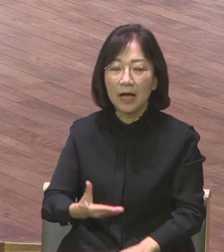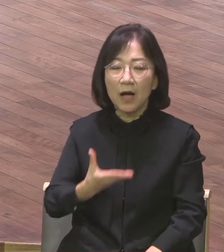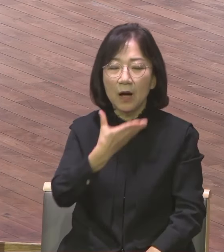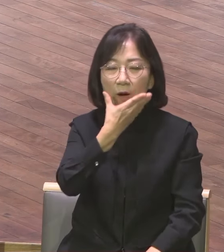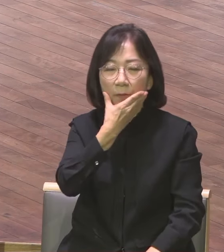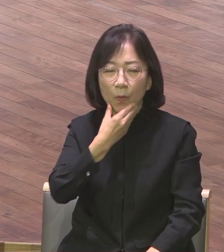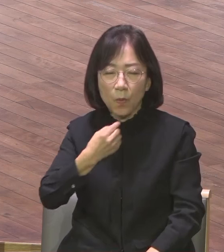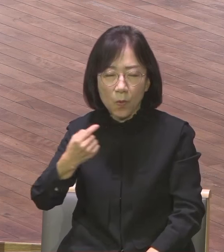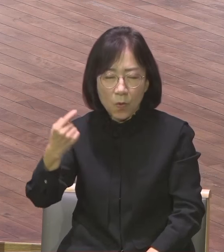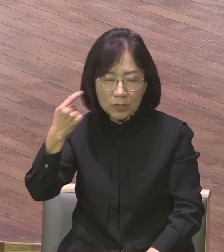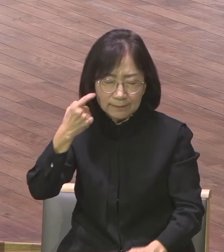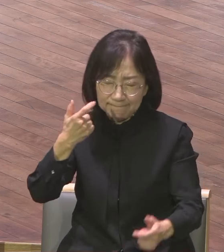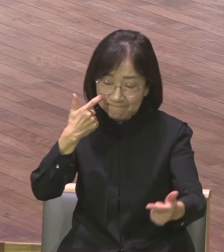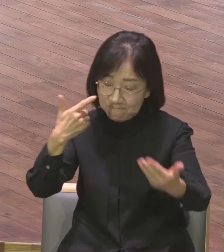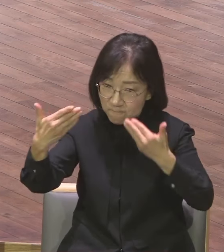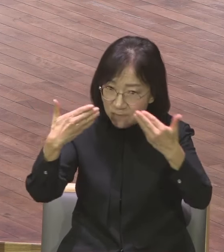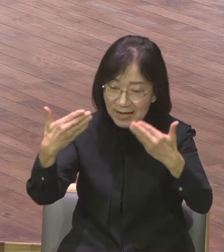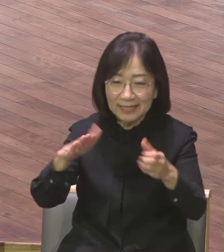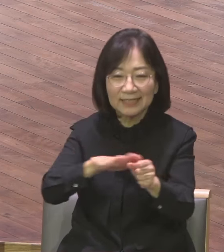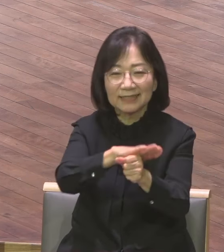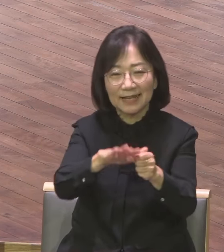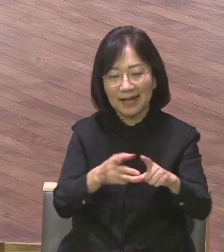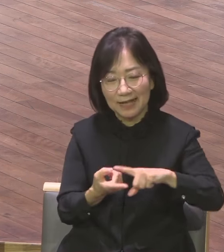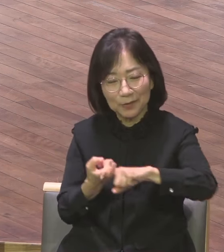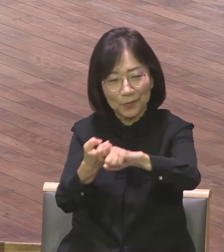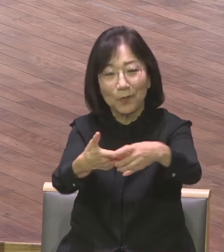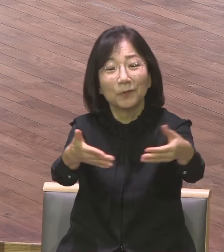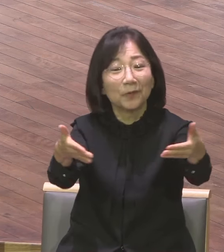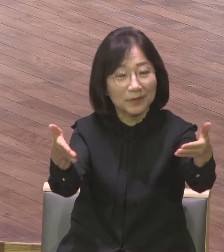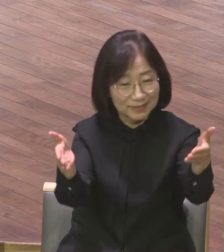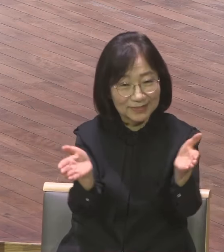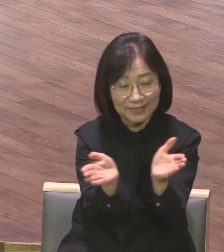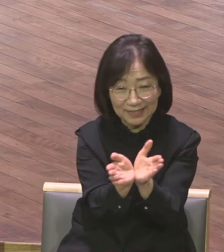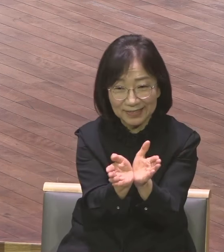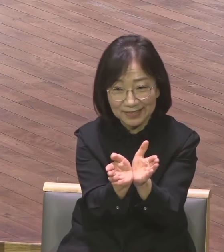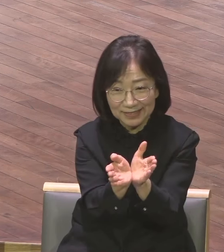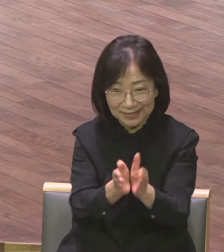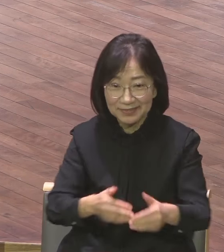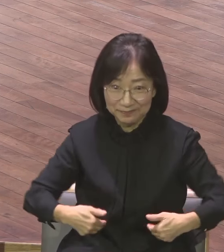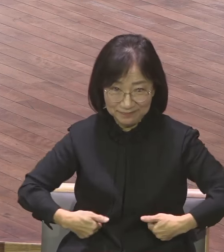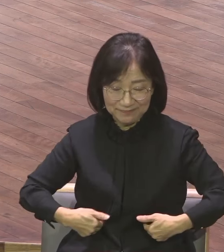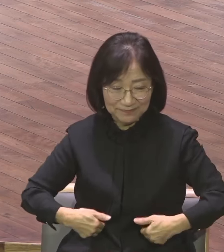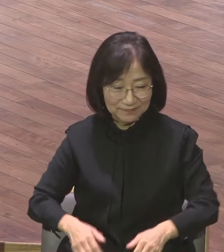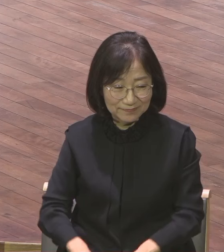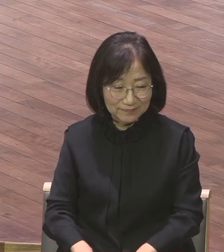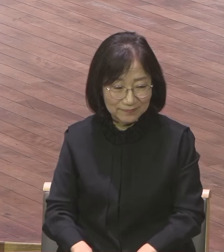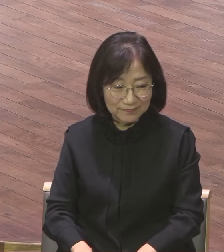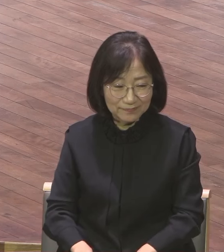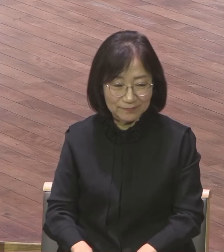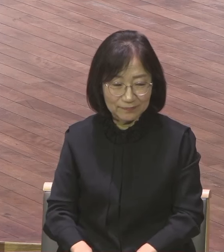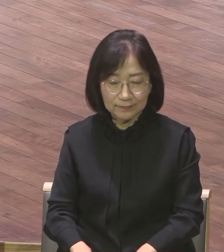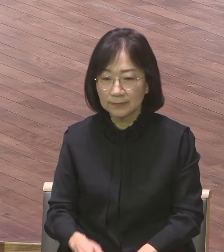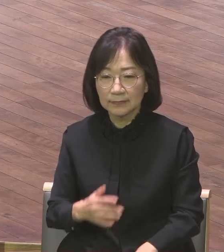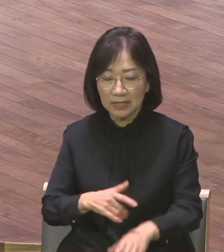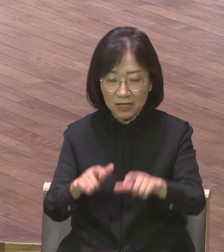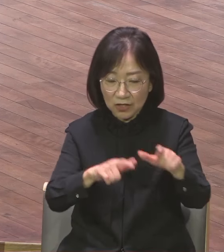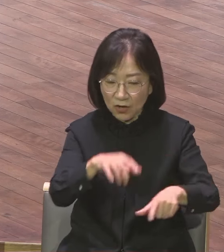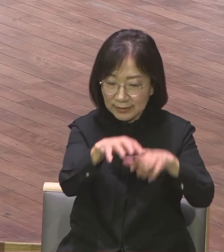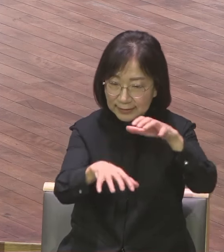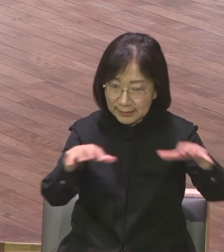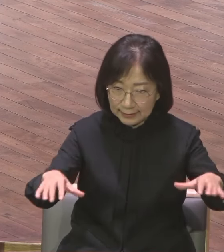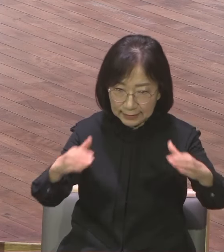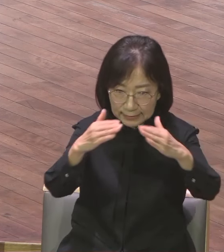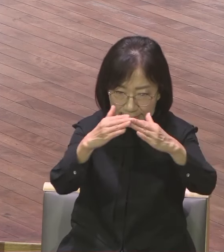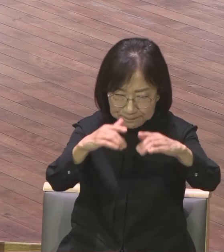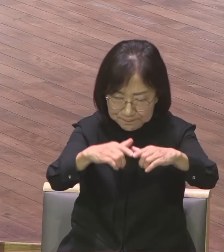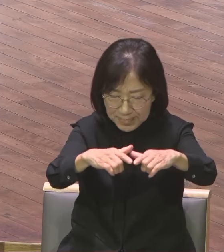빛을 발하는 사랑의 공동체. 복음의 절대 가치. 이게 이제 현장의 장막들을 넓혀가는 증거가